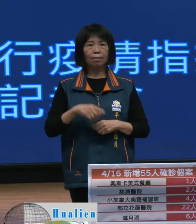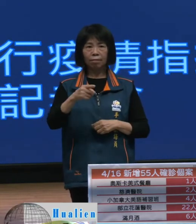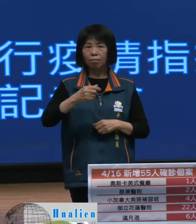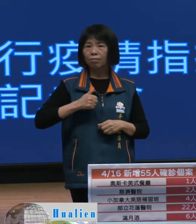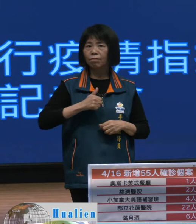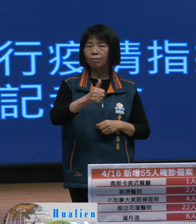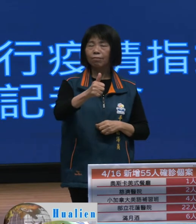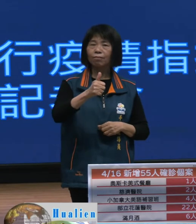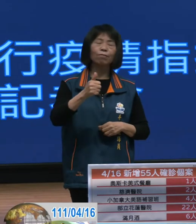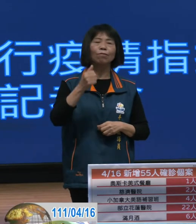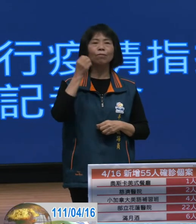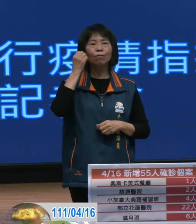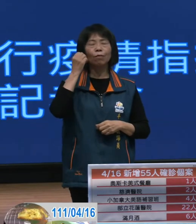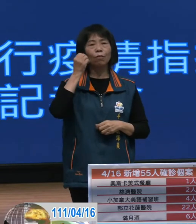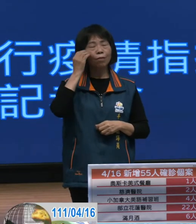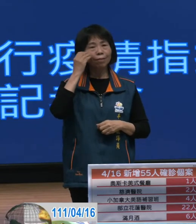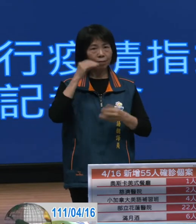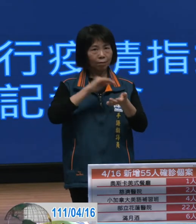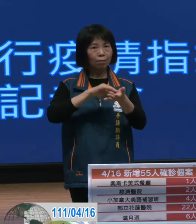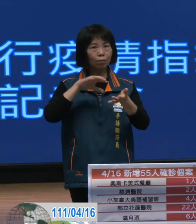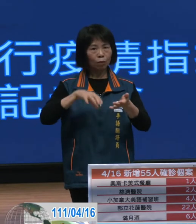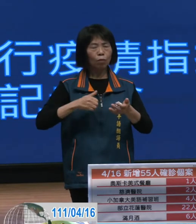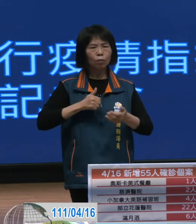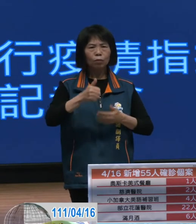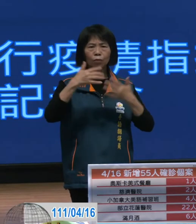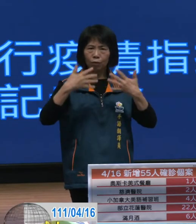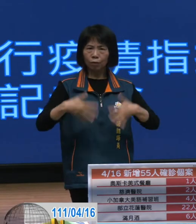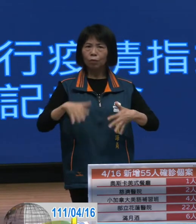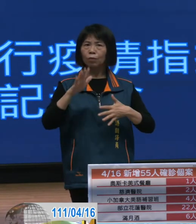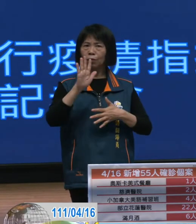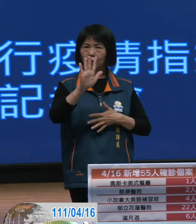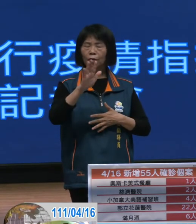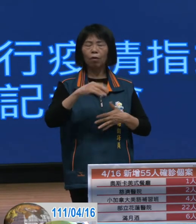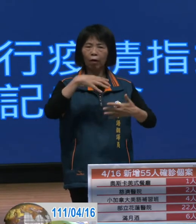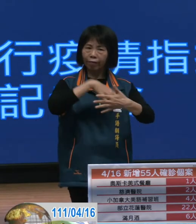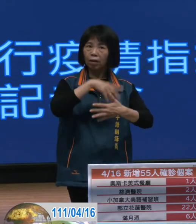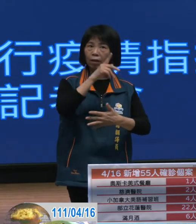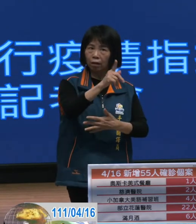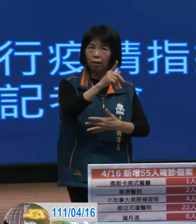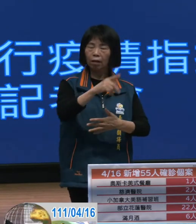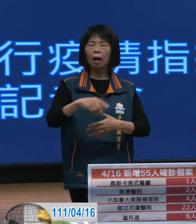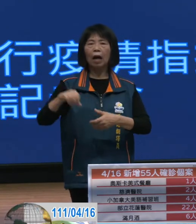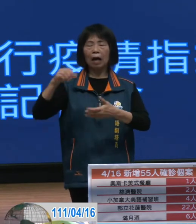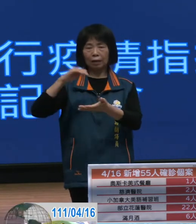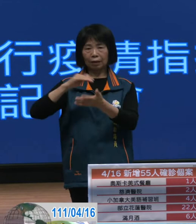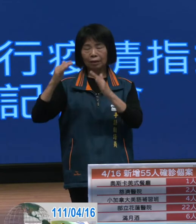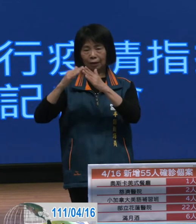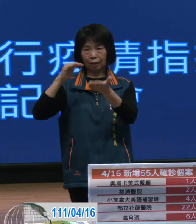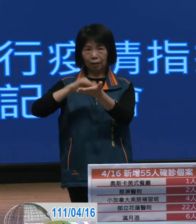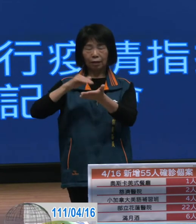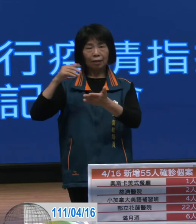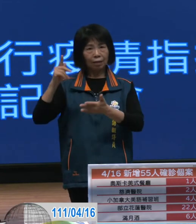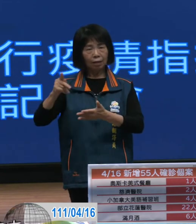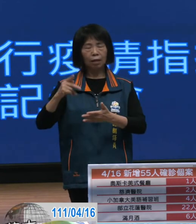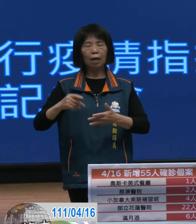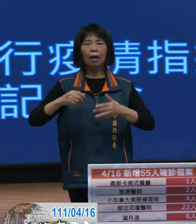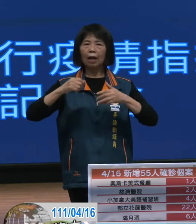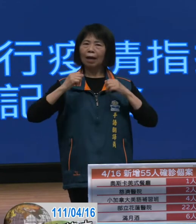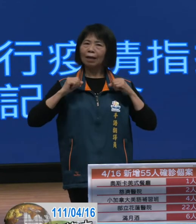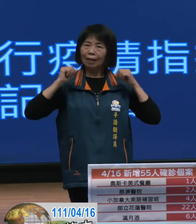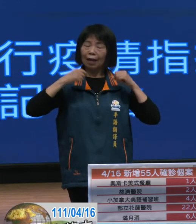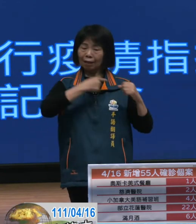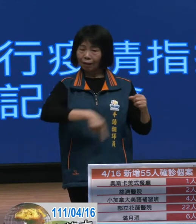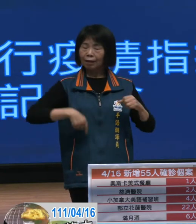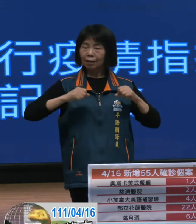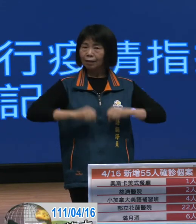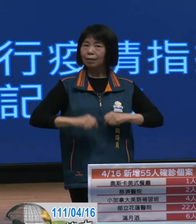经到这个布利花莲医院的内科、加医科、体健科就